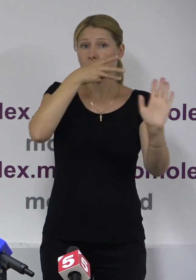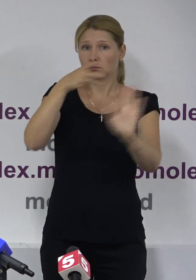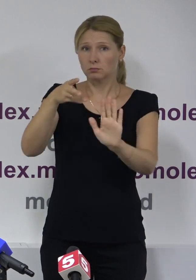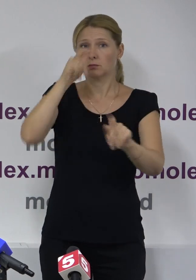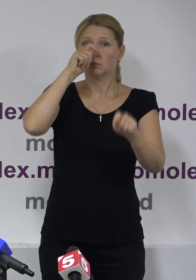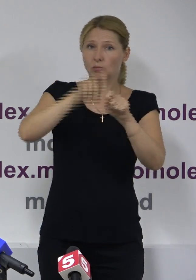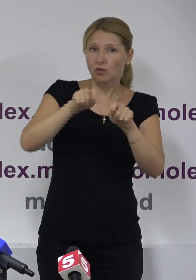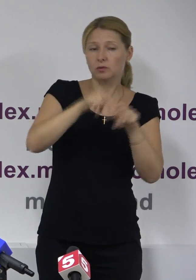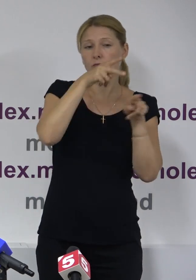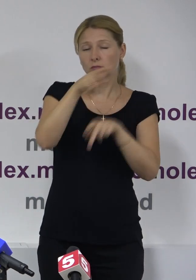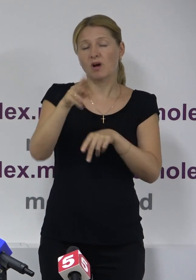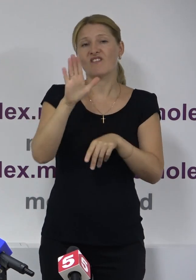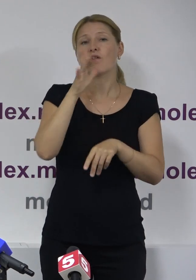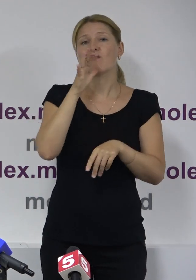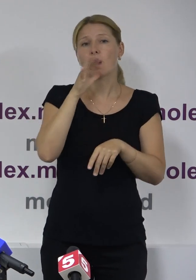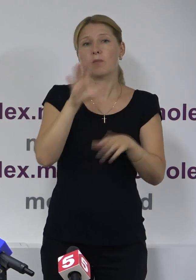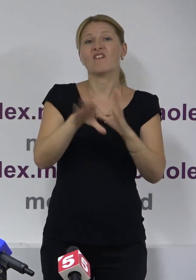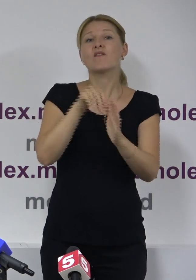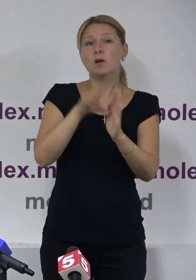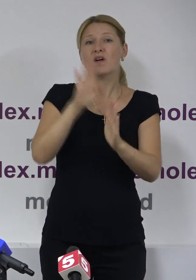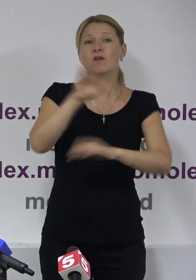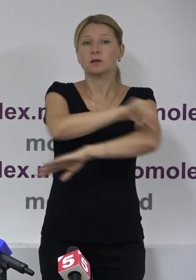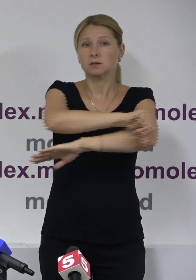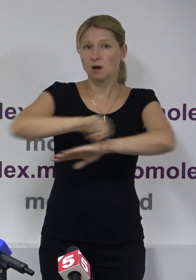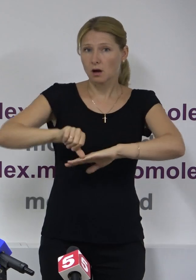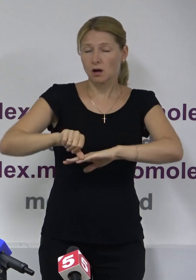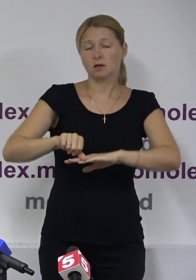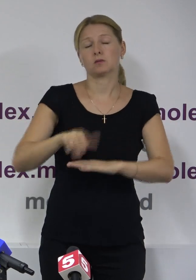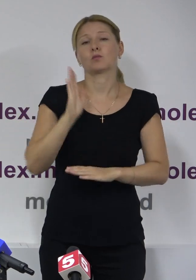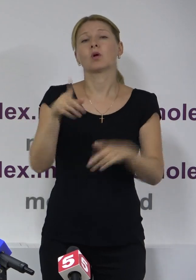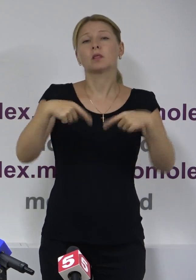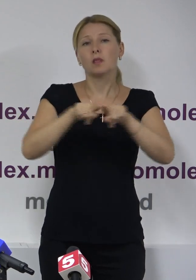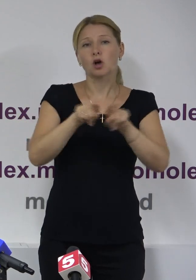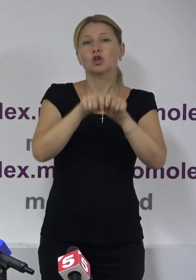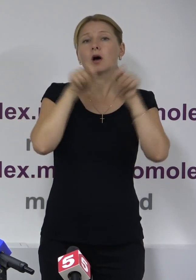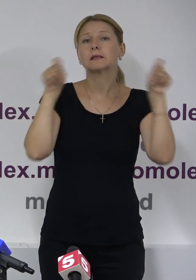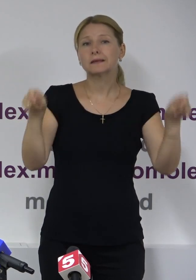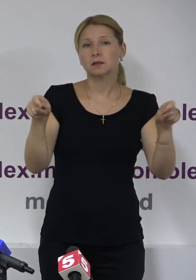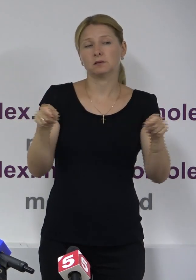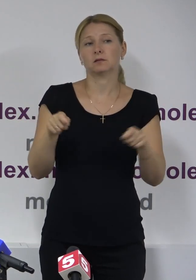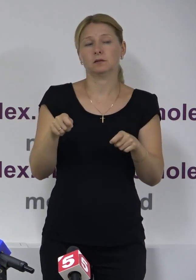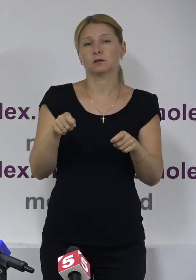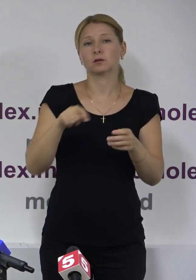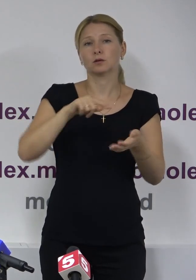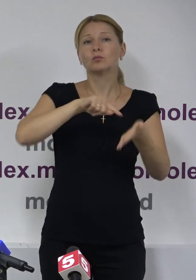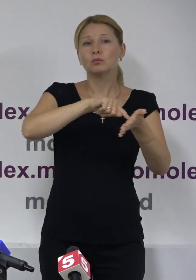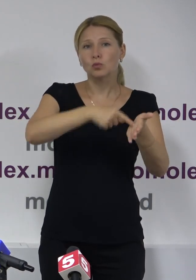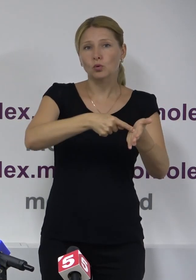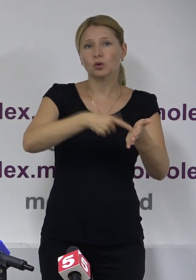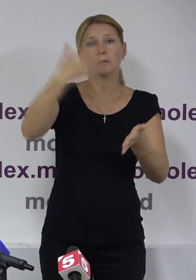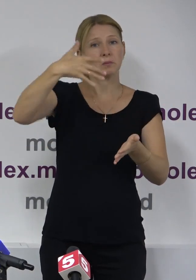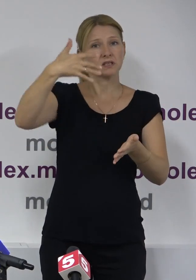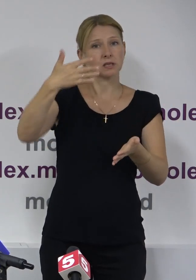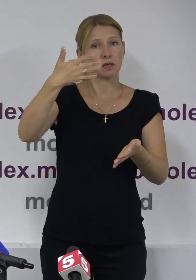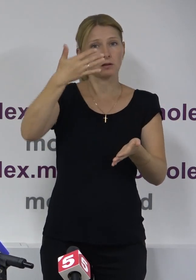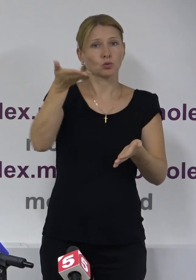vom realiza în diaspora, în secția de votare deschise pentru alegătorii noștri, aici fiind vorba de cel puțin 50 de secții de